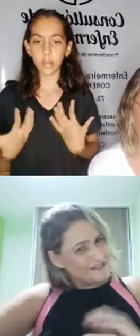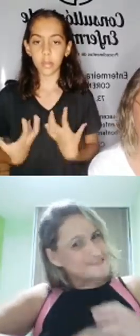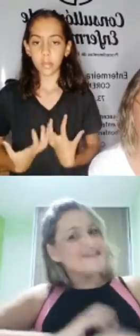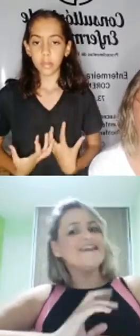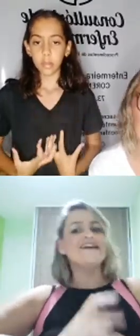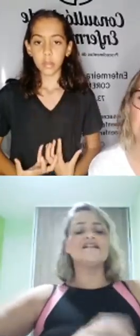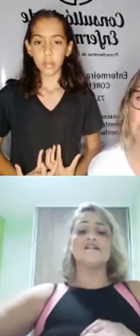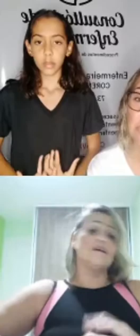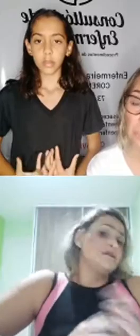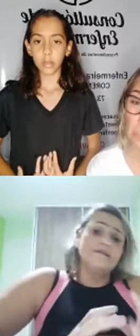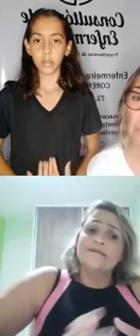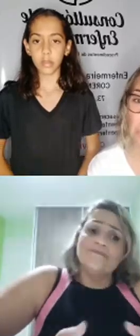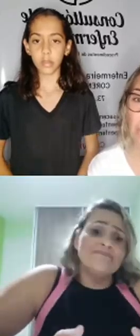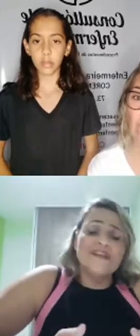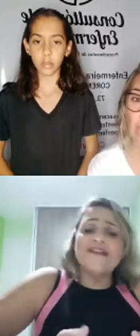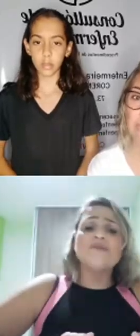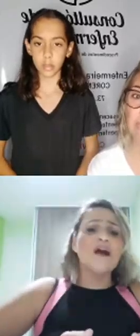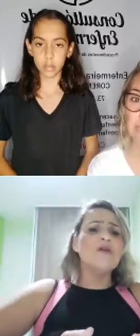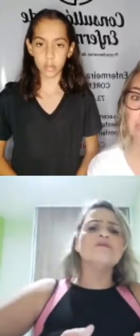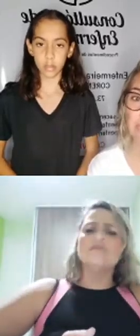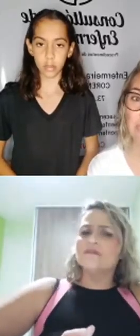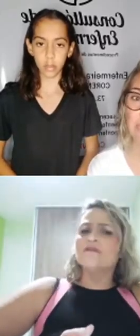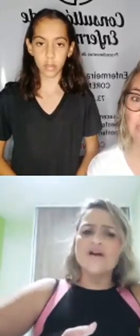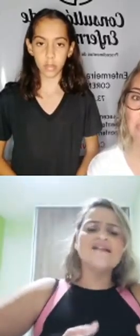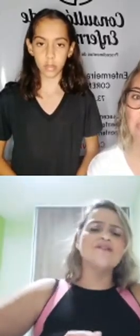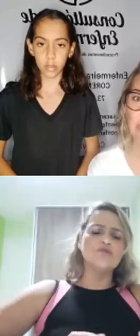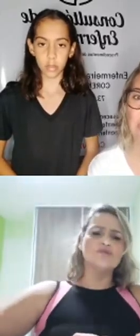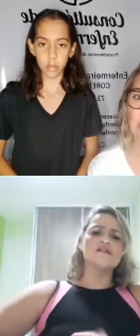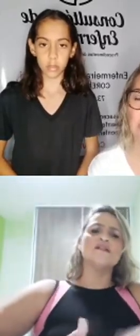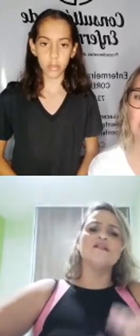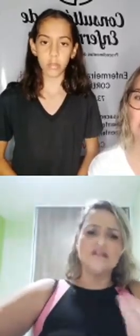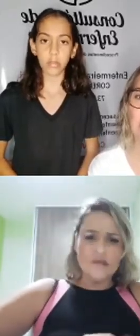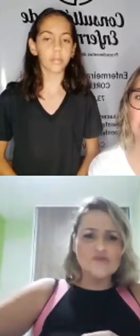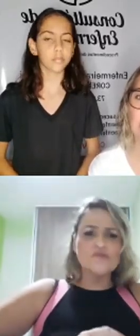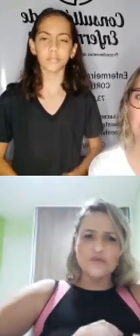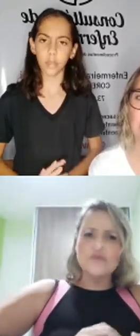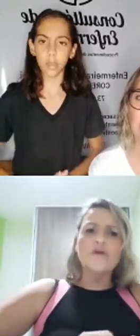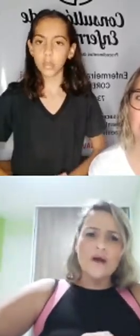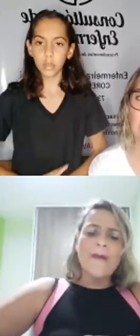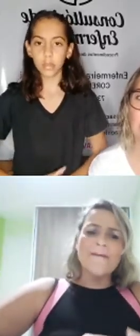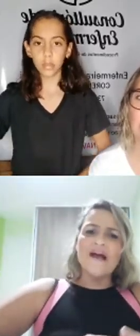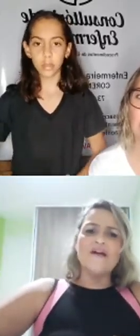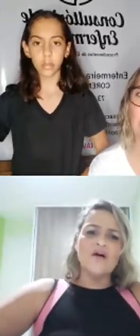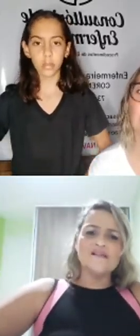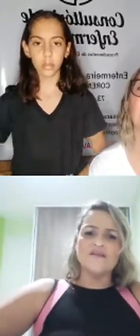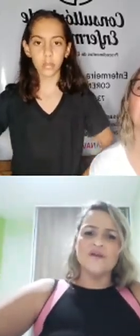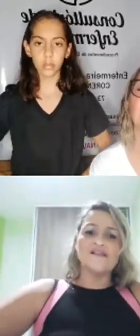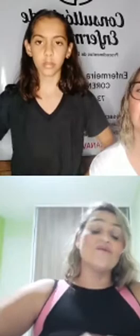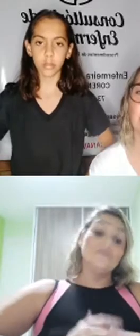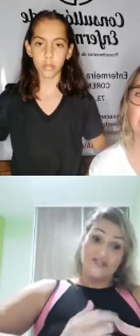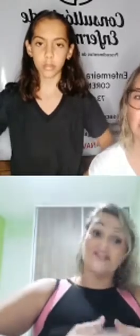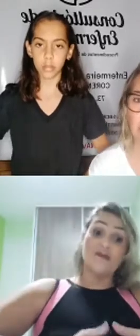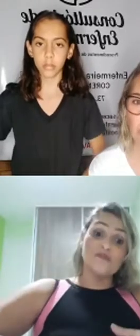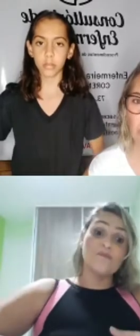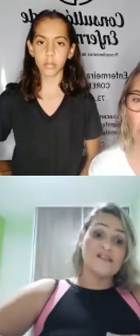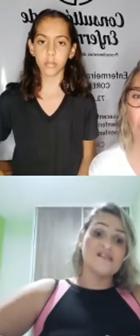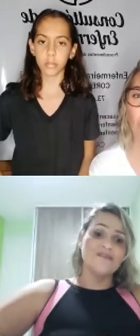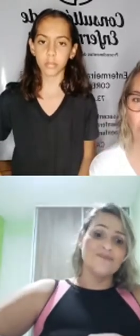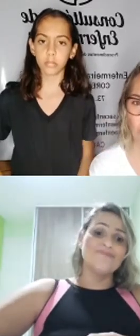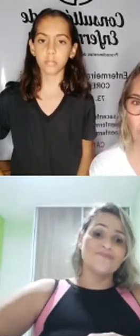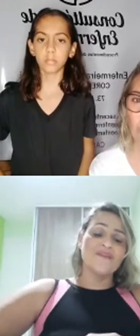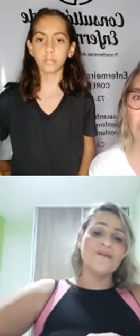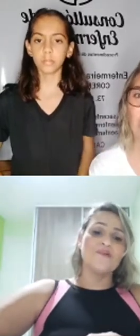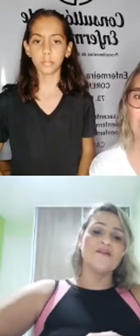Exato, impaciência, natural. Nós adultos que entendemos muito melhor a situação, estamos